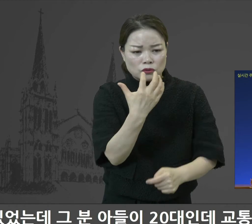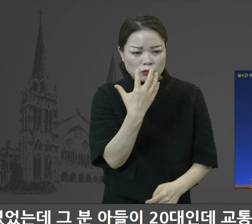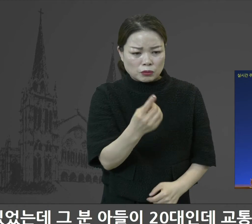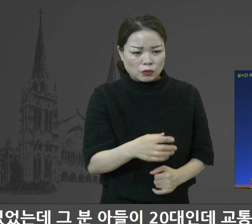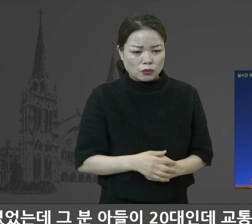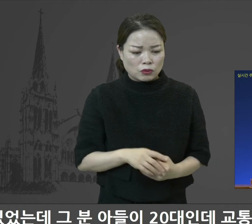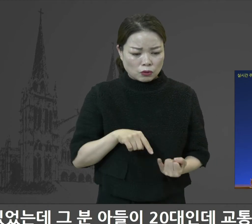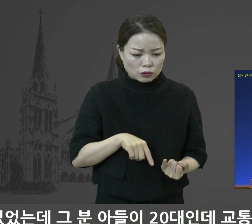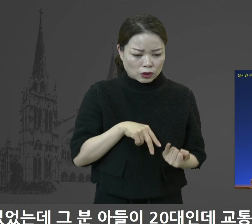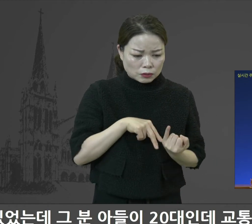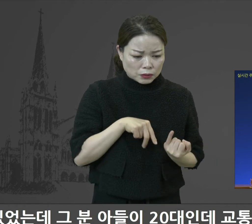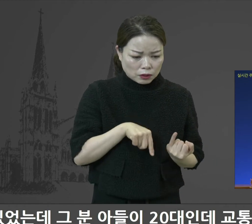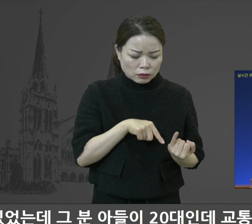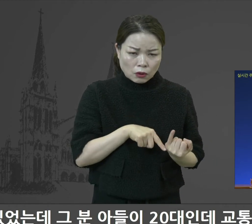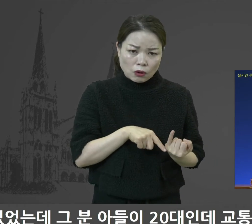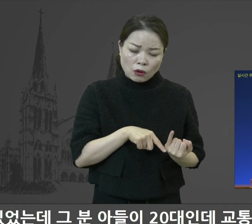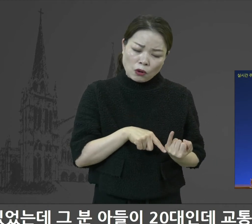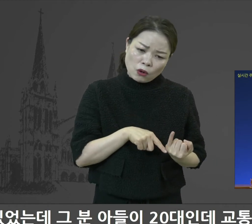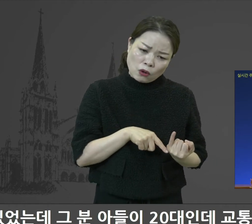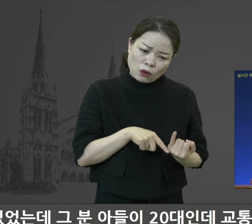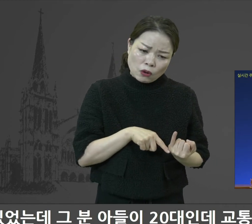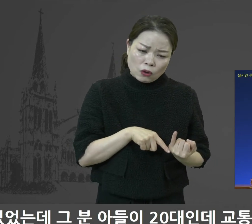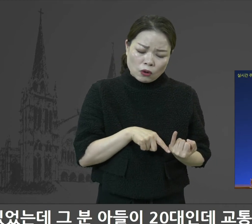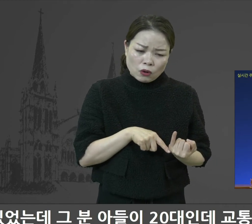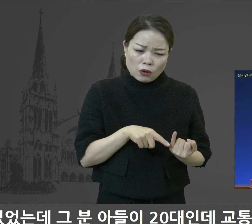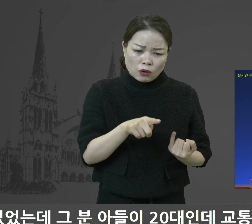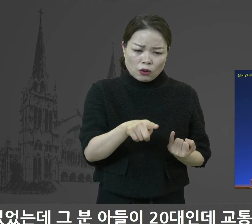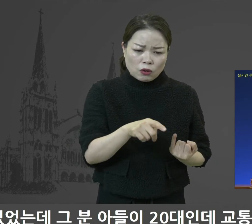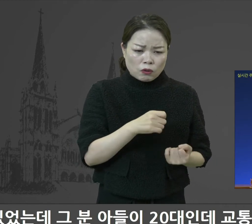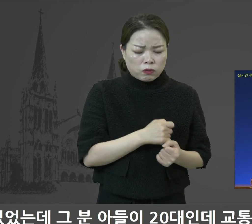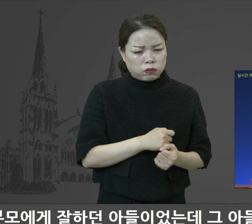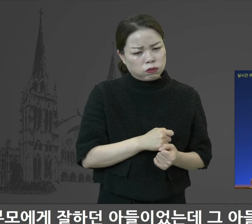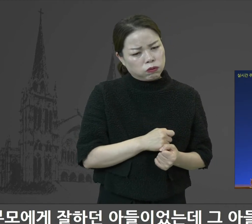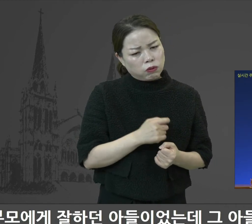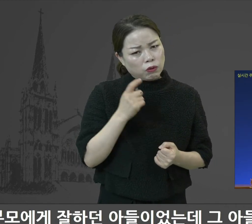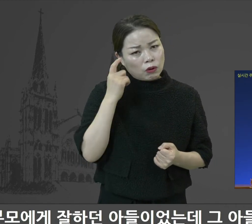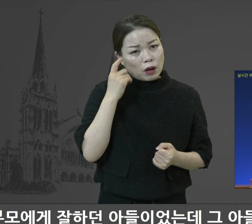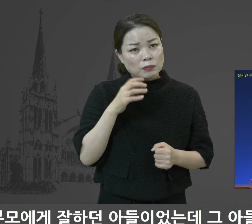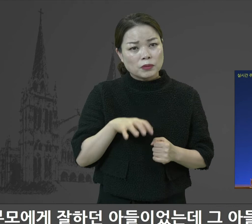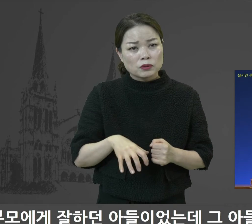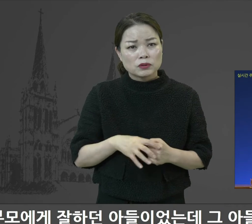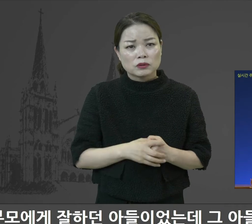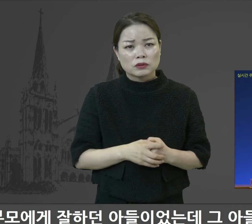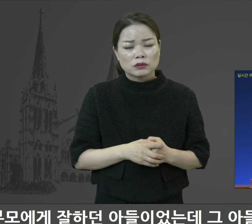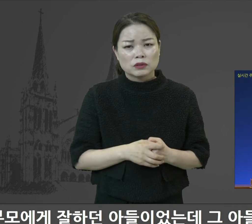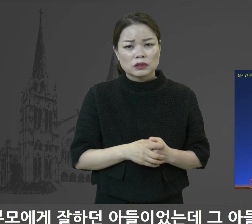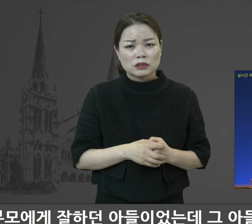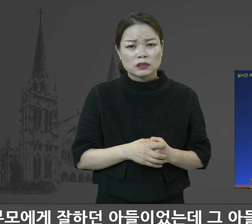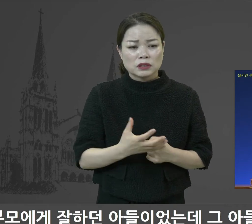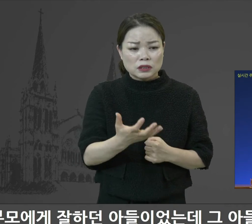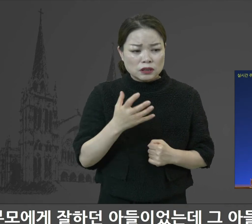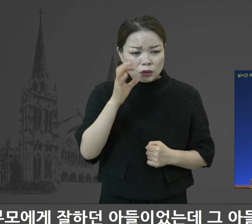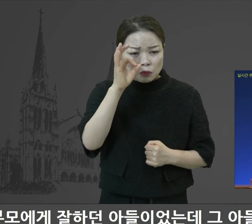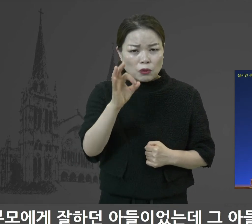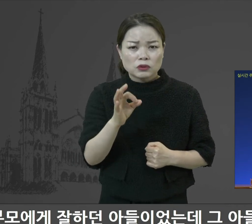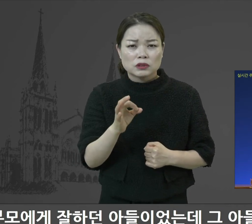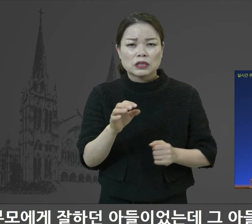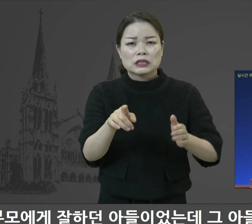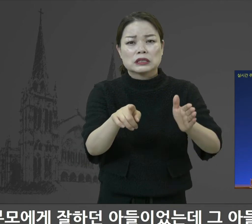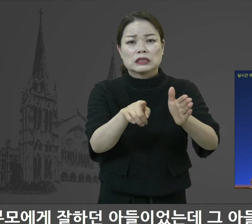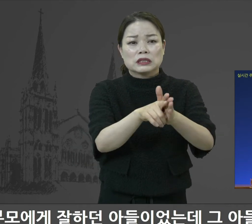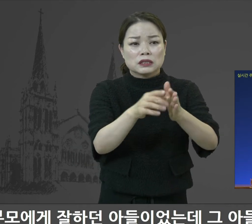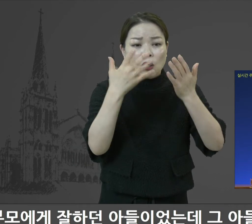보면서 한편으로 굉장히 비통해하면서 한편으로 그 이전에 볼 수 없었던